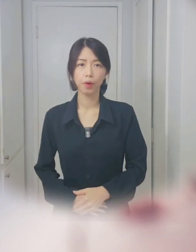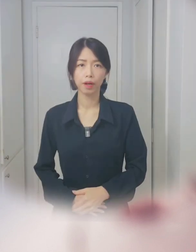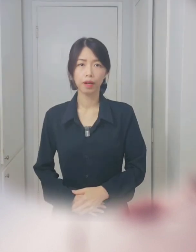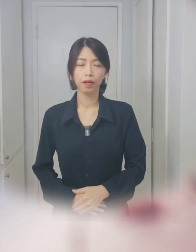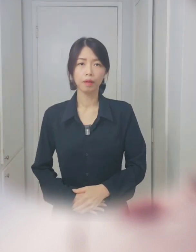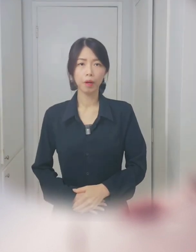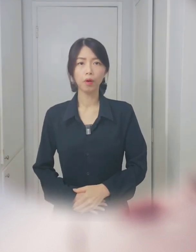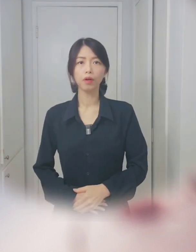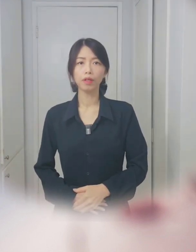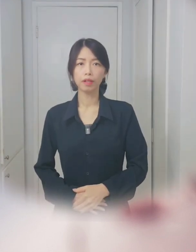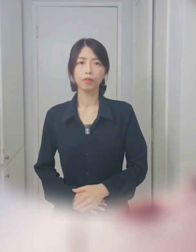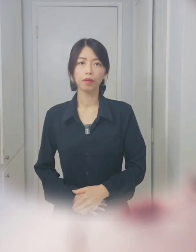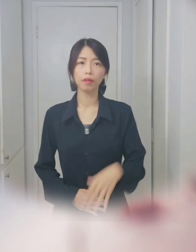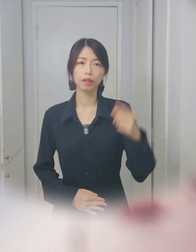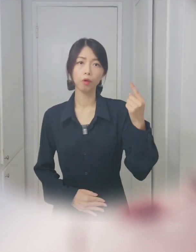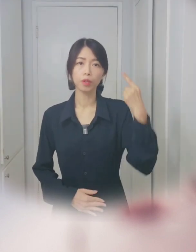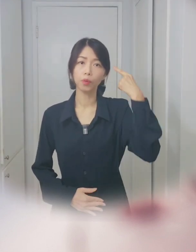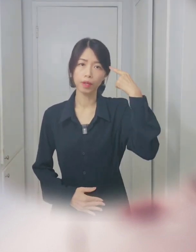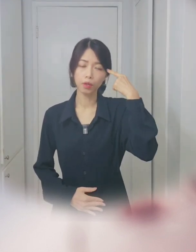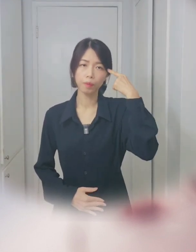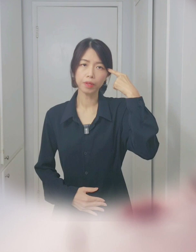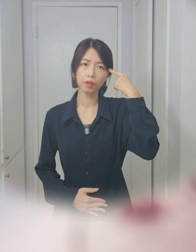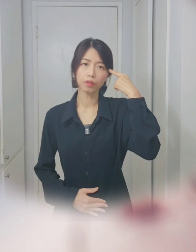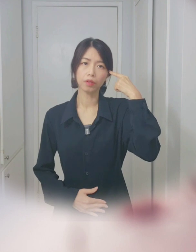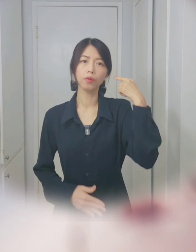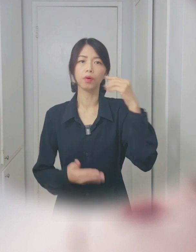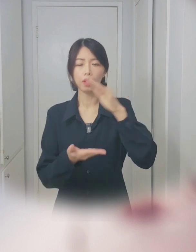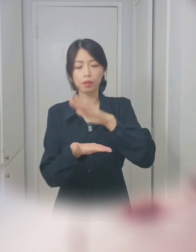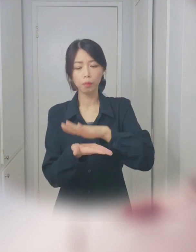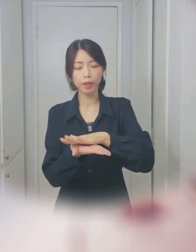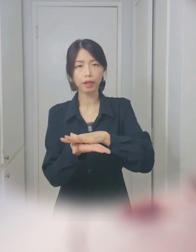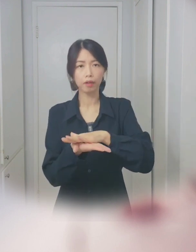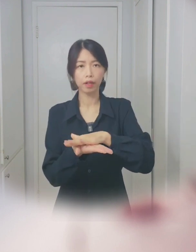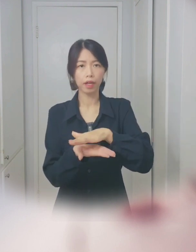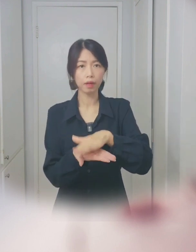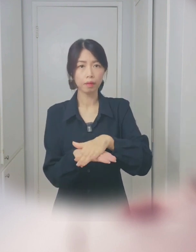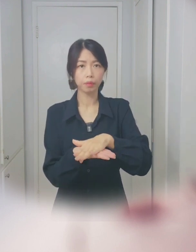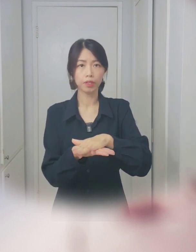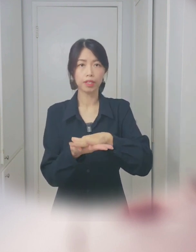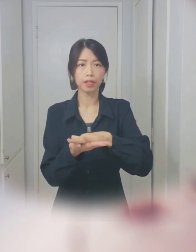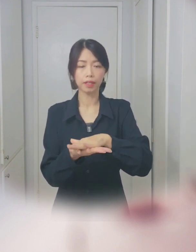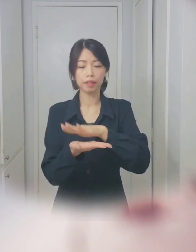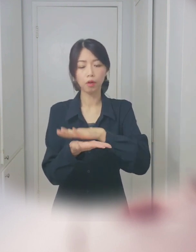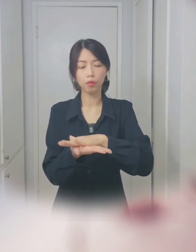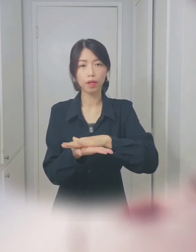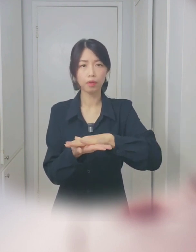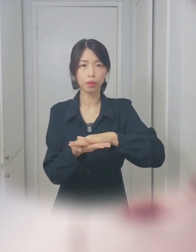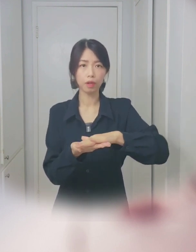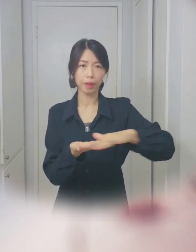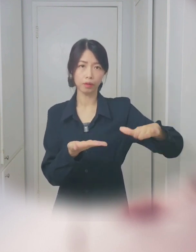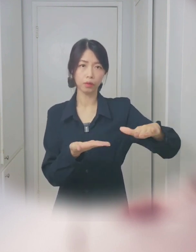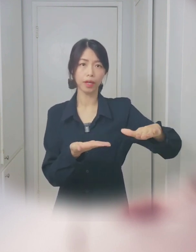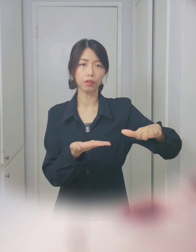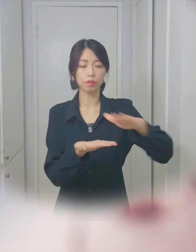바라보아라 평화라고 하는 뜻에서는 검지로 관자들을 한번 찍어주시고 손바닥을 이렇게 붙이신 상태에서 윈